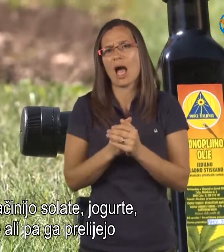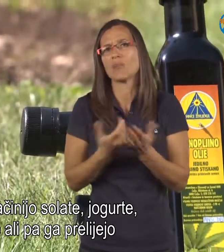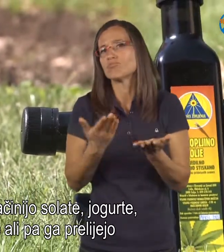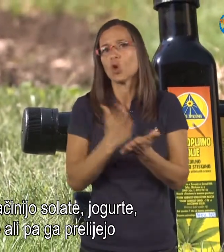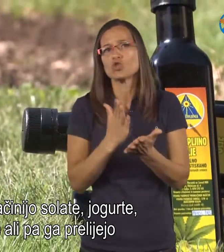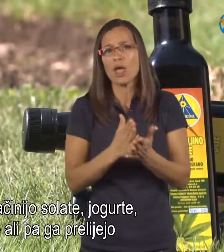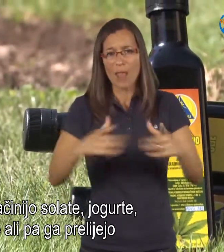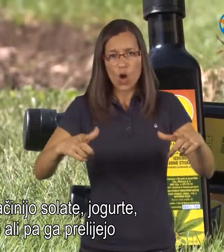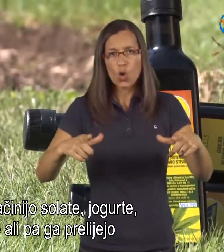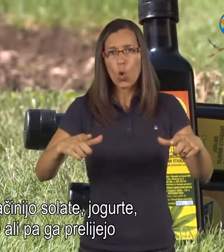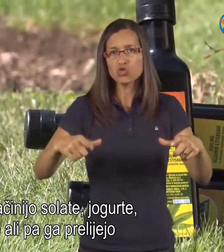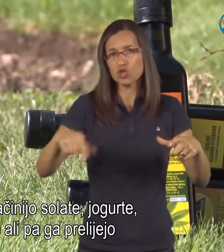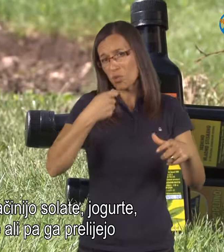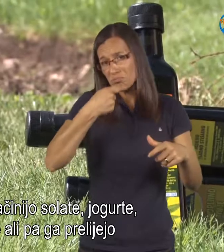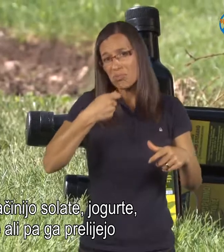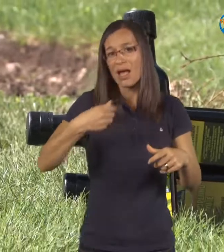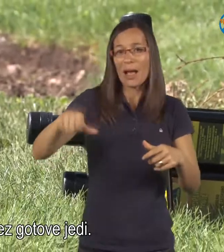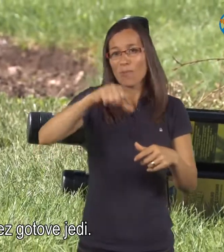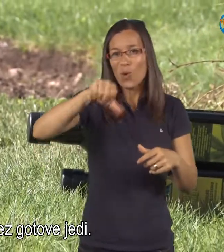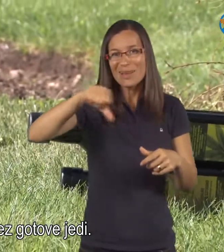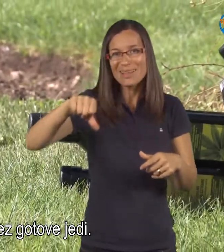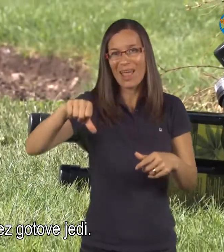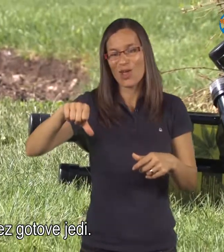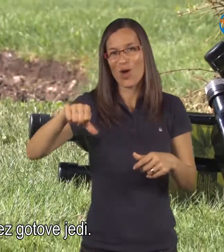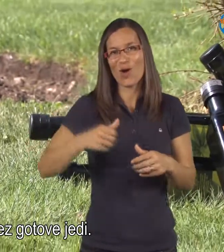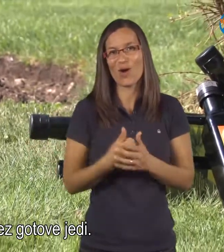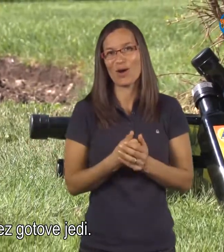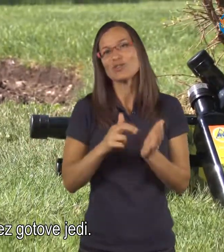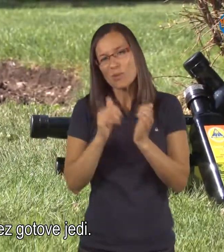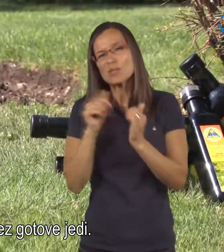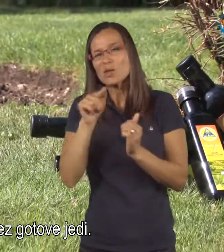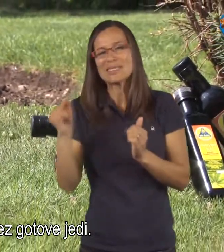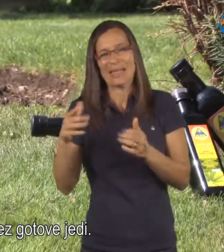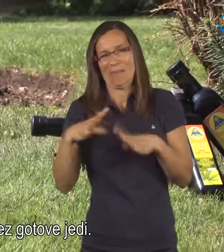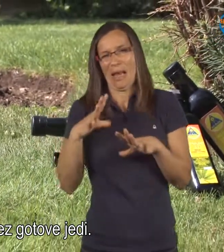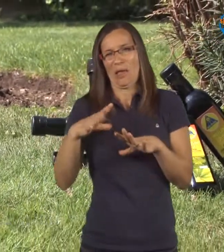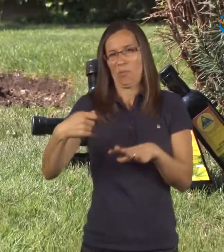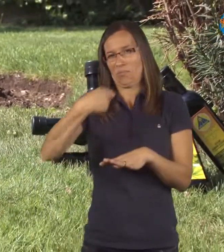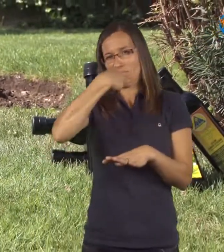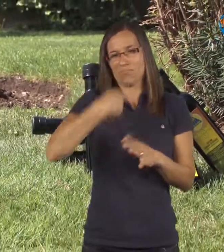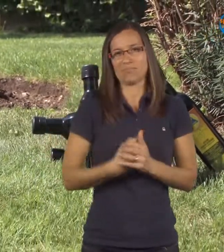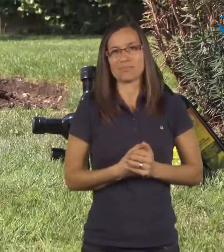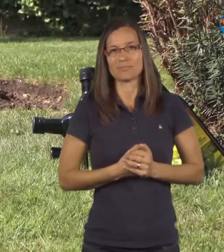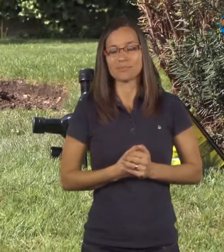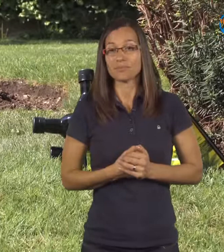skute, potem ko imajo že na krožniku, ga zlijejo, sploh tisti, ki ga ne morejo uživati direkt.